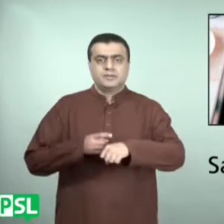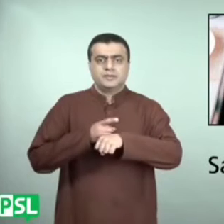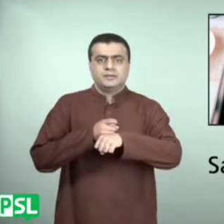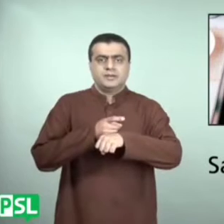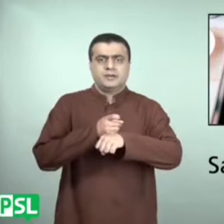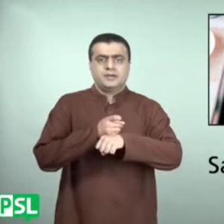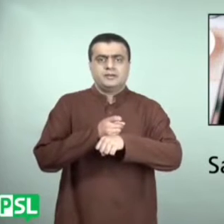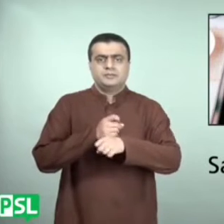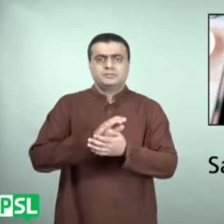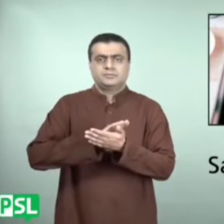سینیٹائزر فار سنک,